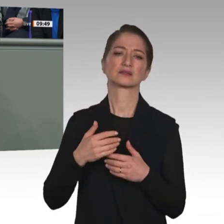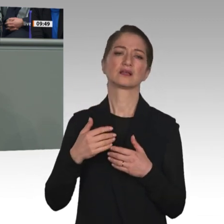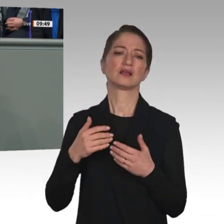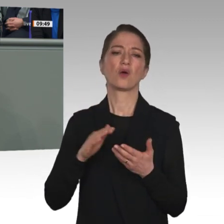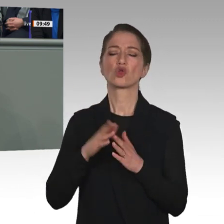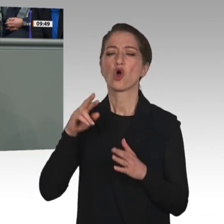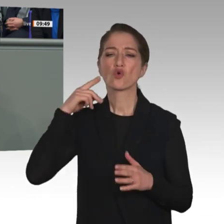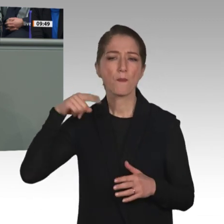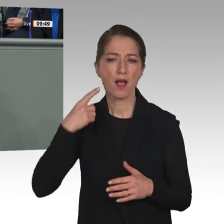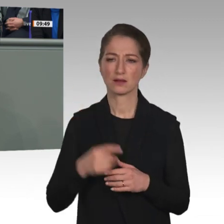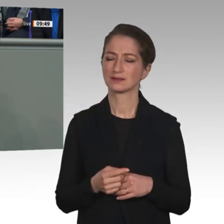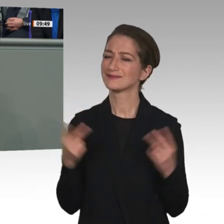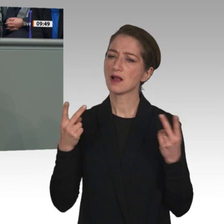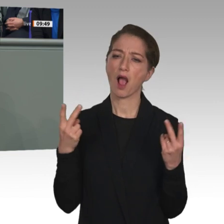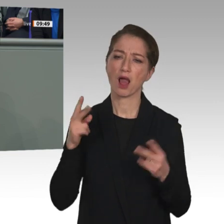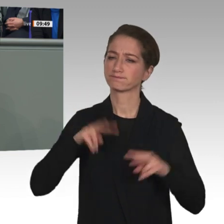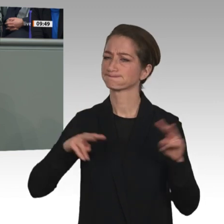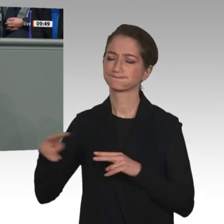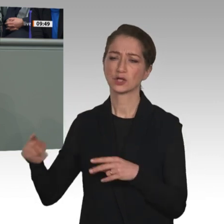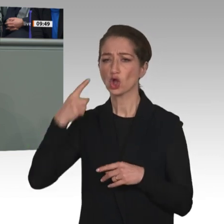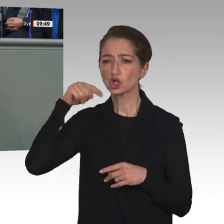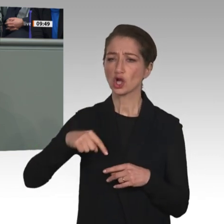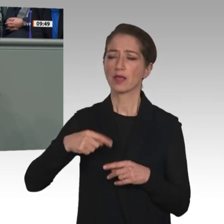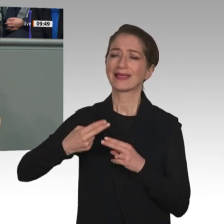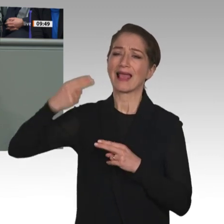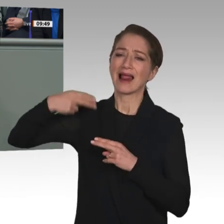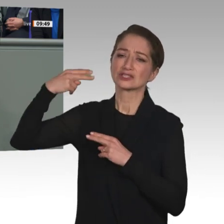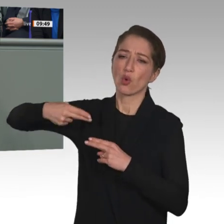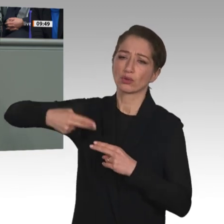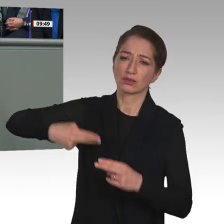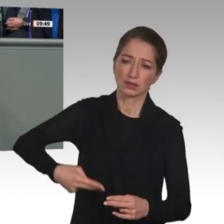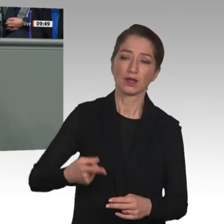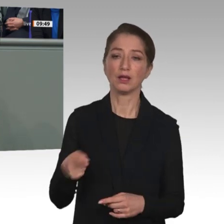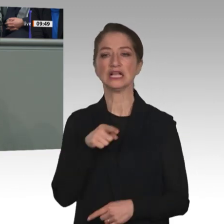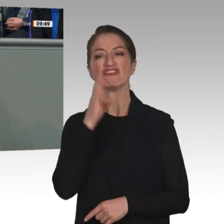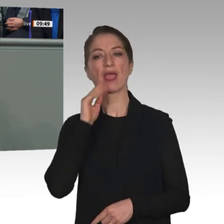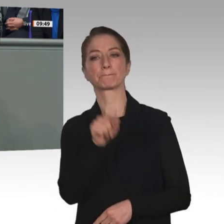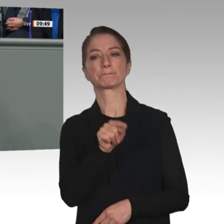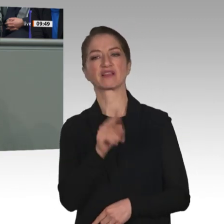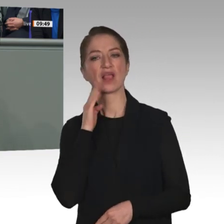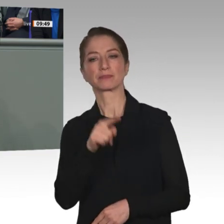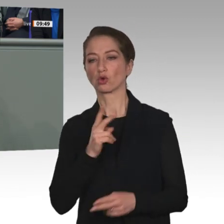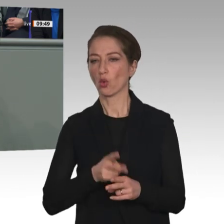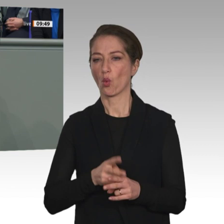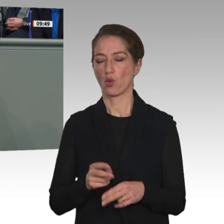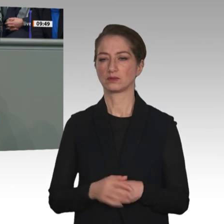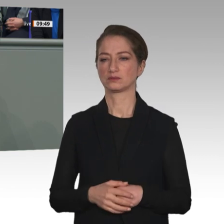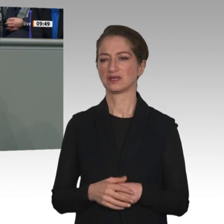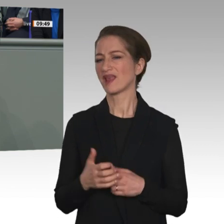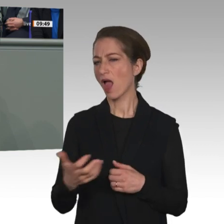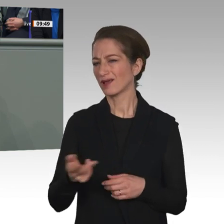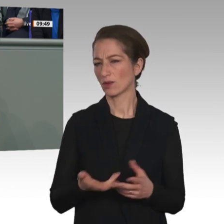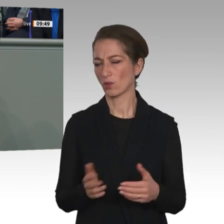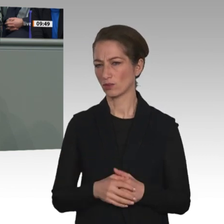lange müssen wir uns anhören, Menschen, die seit vier Generationen in Deutschland leben, seien Fremde? Wie lange muss die Mutter eines getöteten jungen Mannes das Gefühl